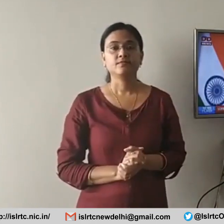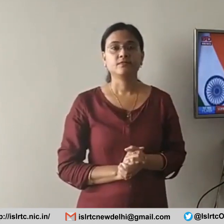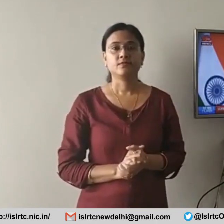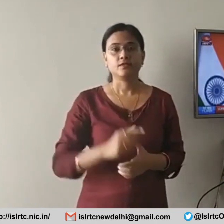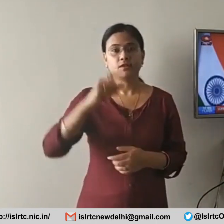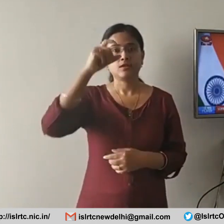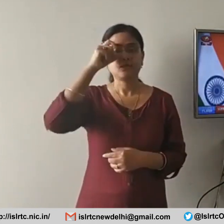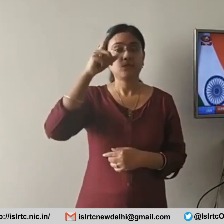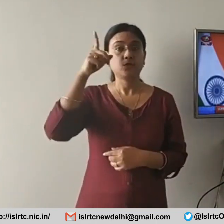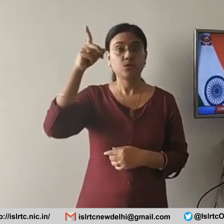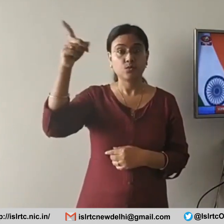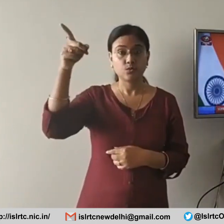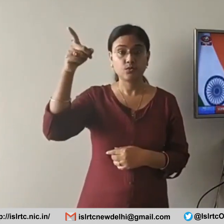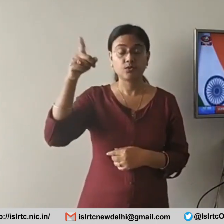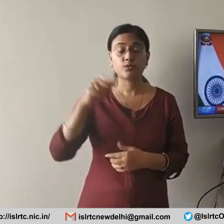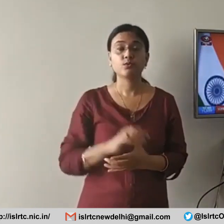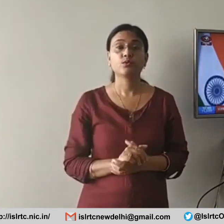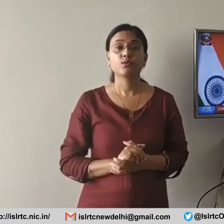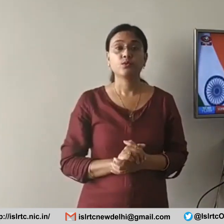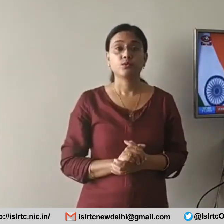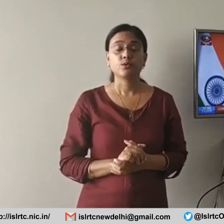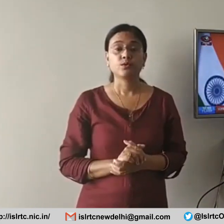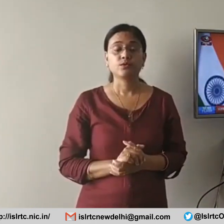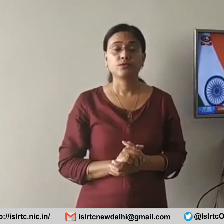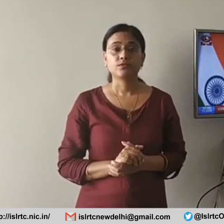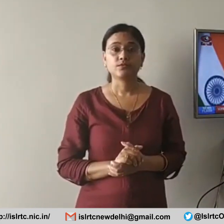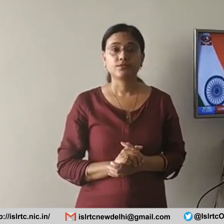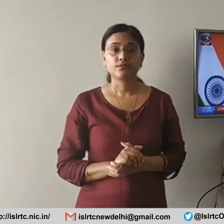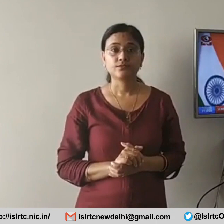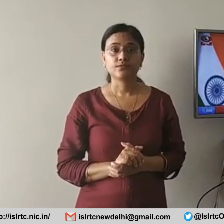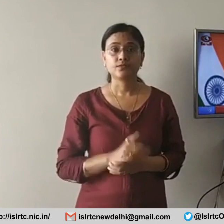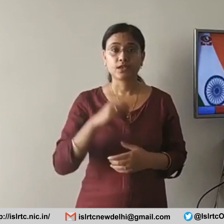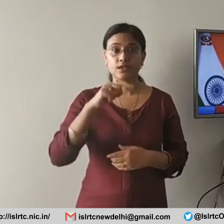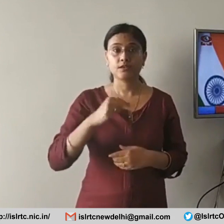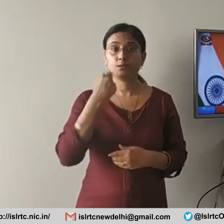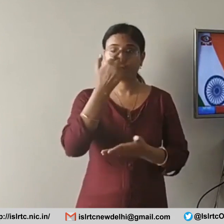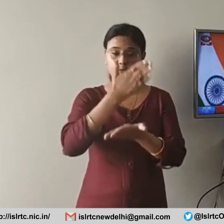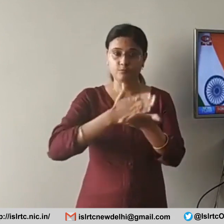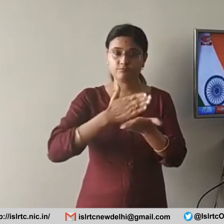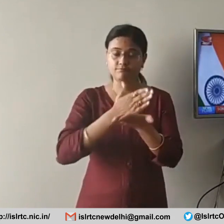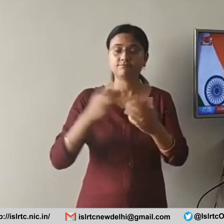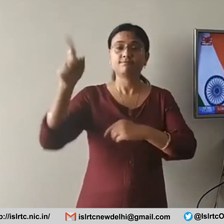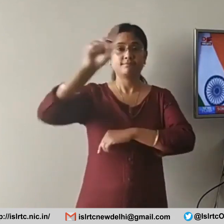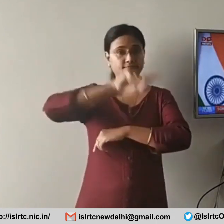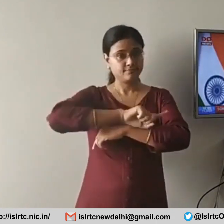बाबा साहब डॉक्टर भीमराव अंबेडकर जी की जन्म जयंती पर